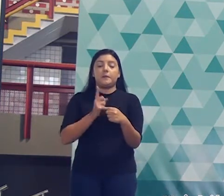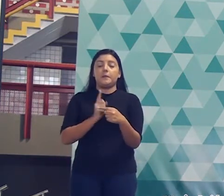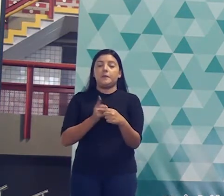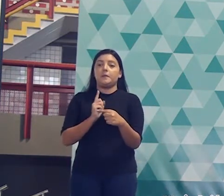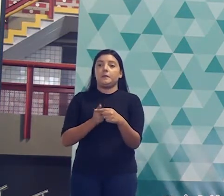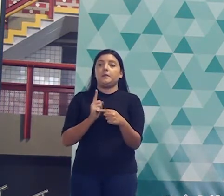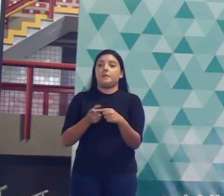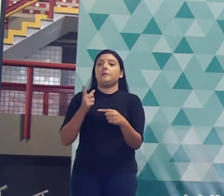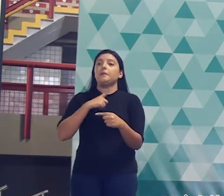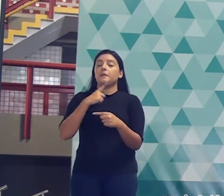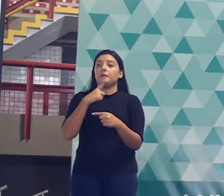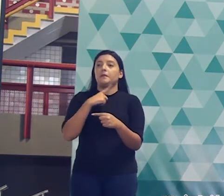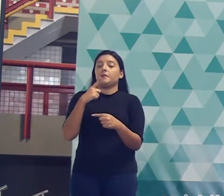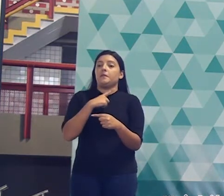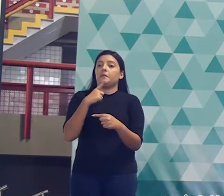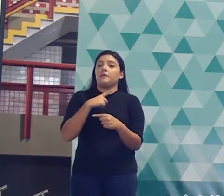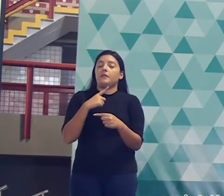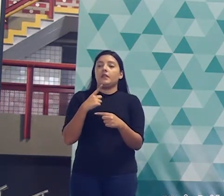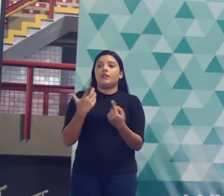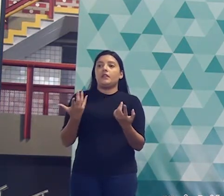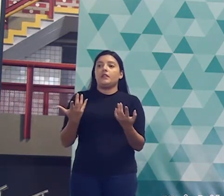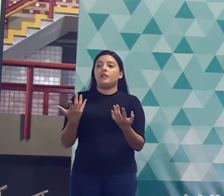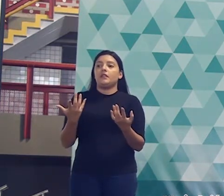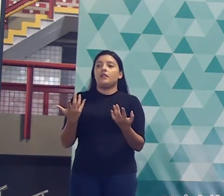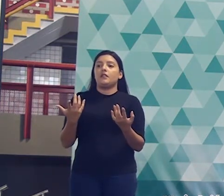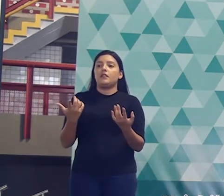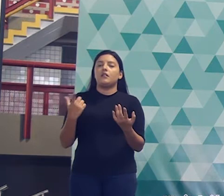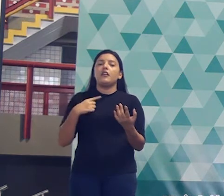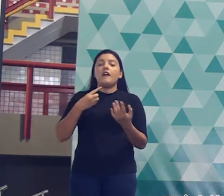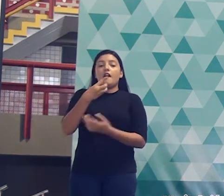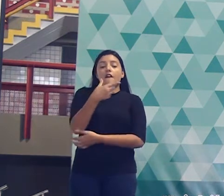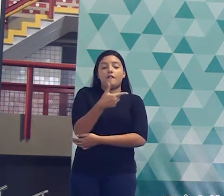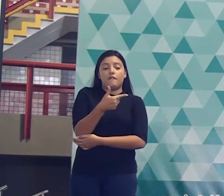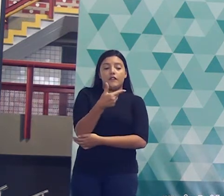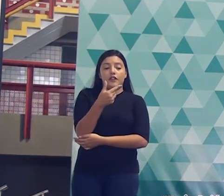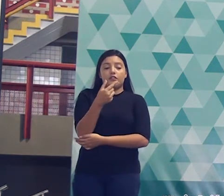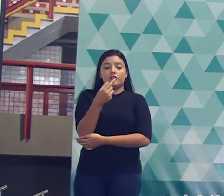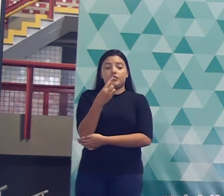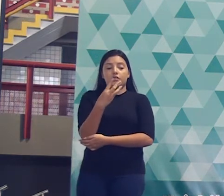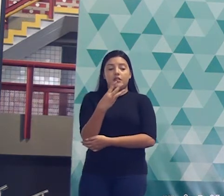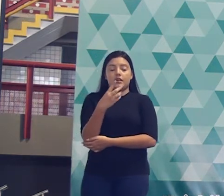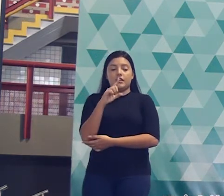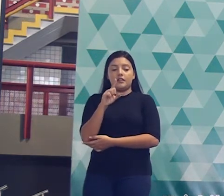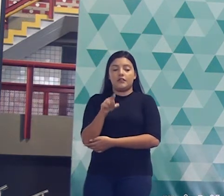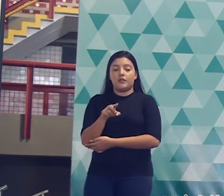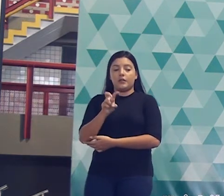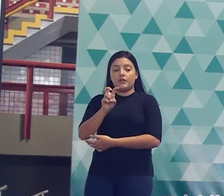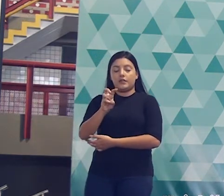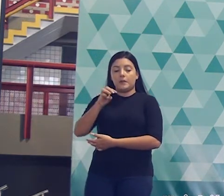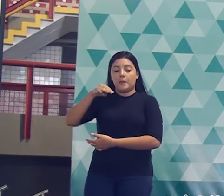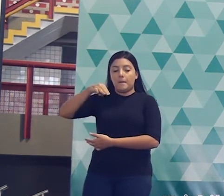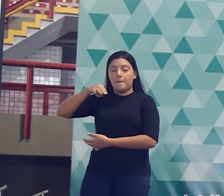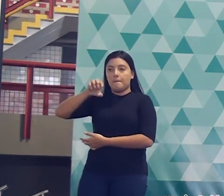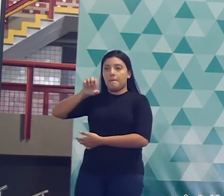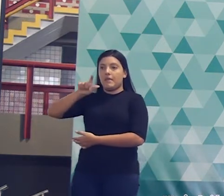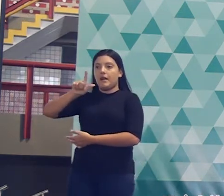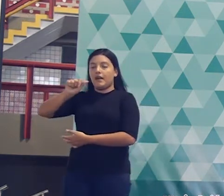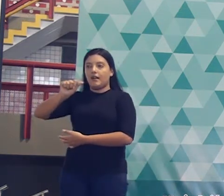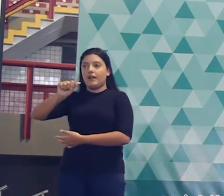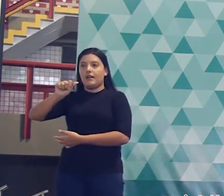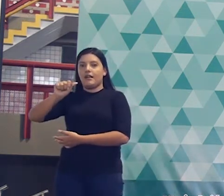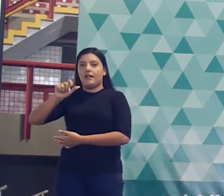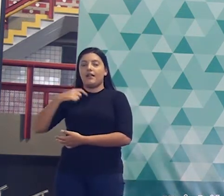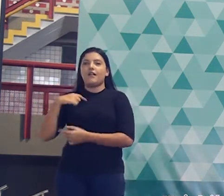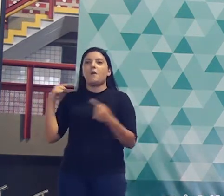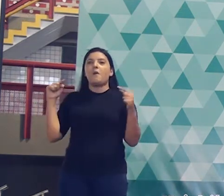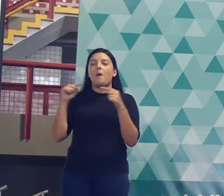completa fornece aproximadamente 23,5 megajoules de energia por litro de combustível queimado. Qual o